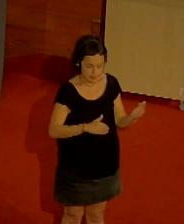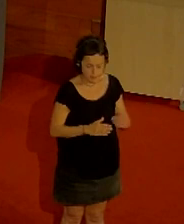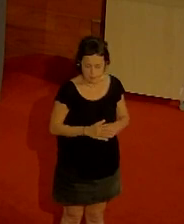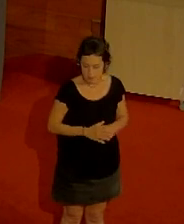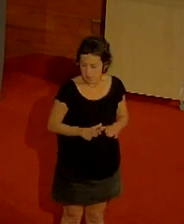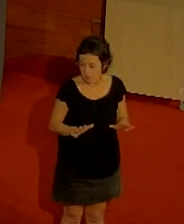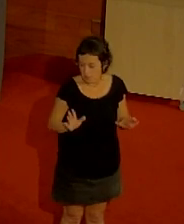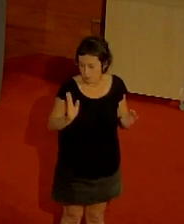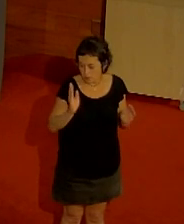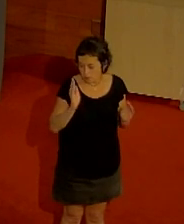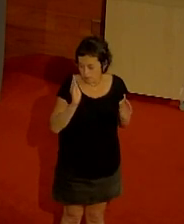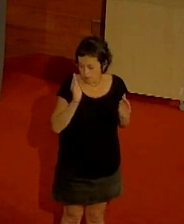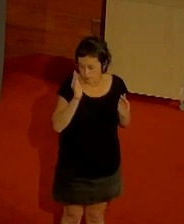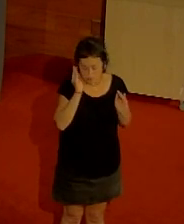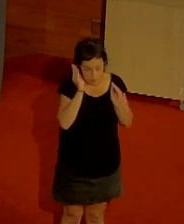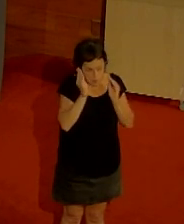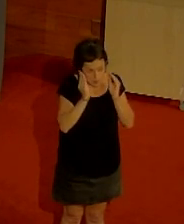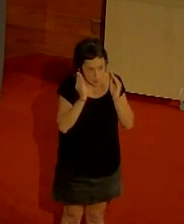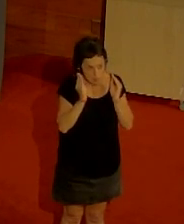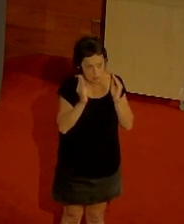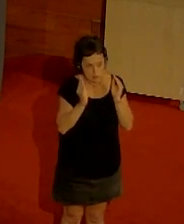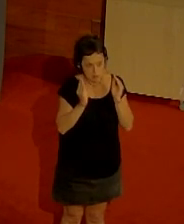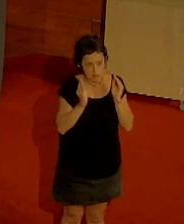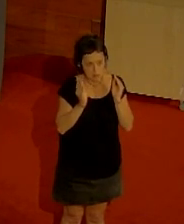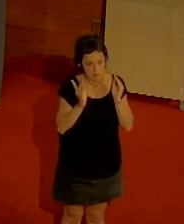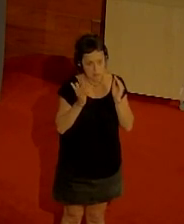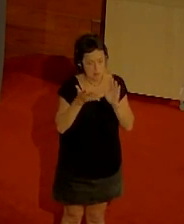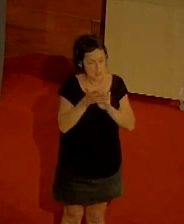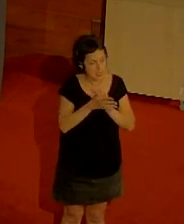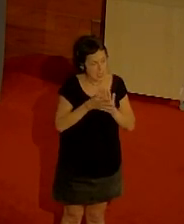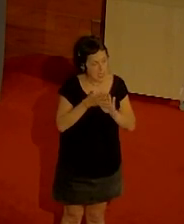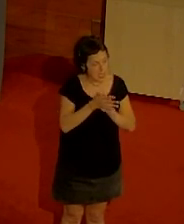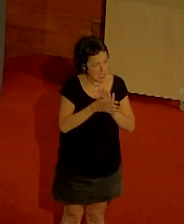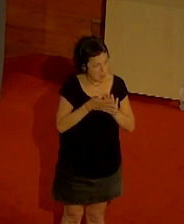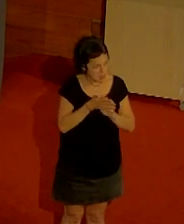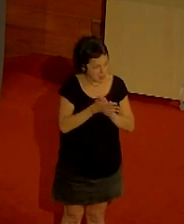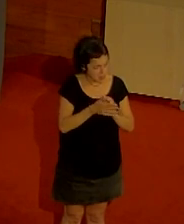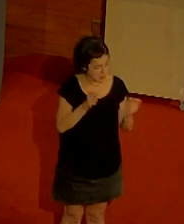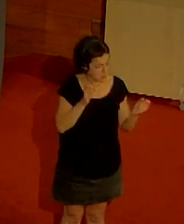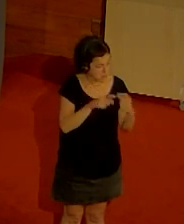creo que es útil hablar de migraciones cuando nadie habla de migraciones.